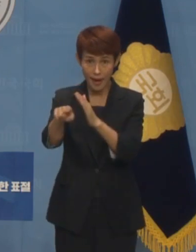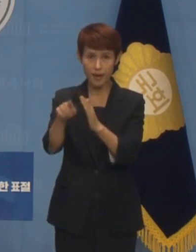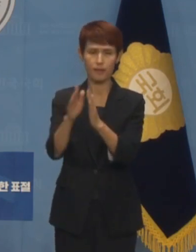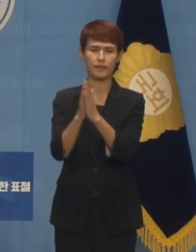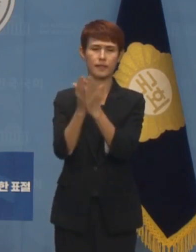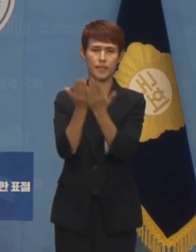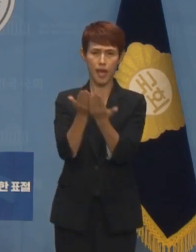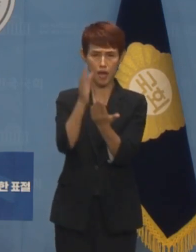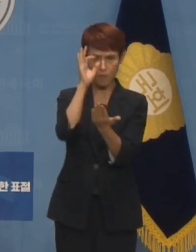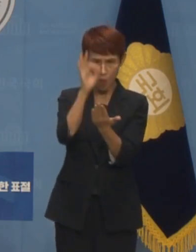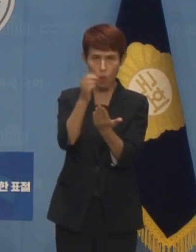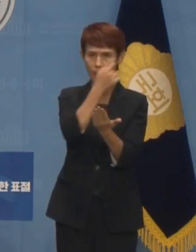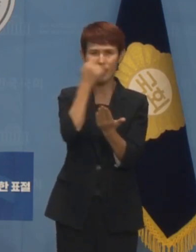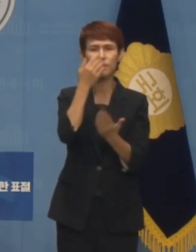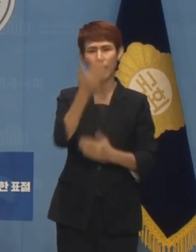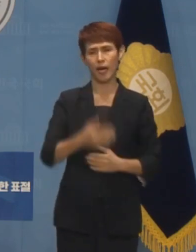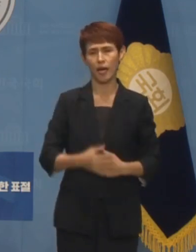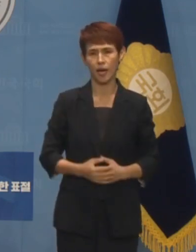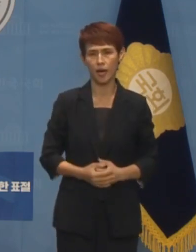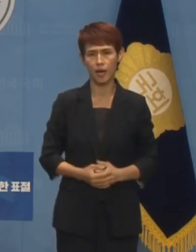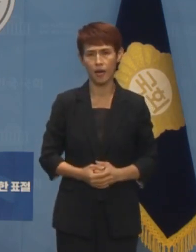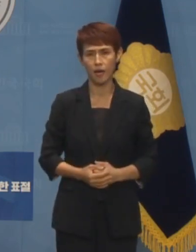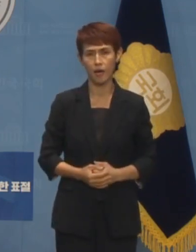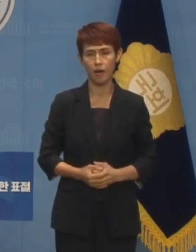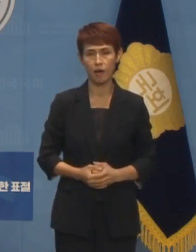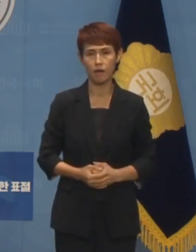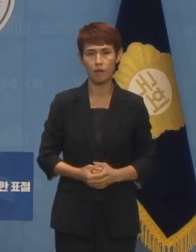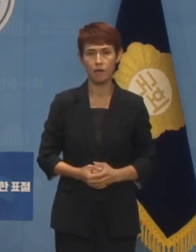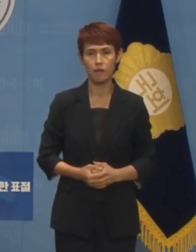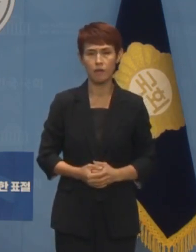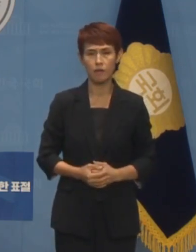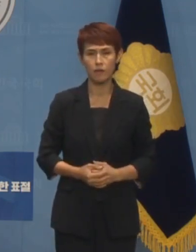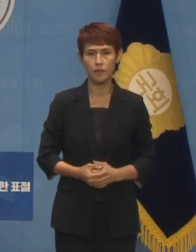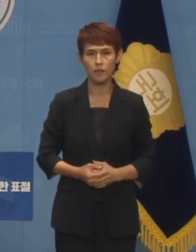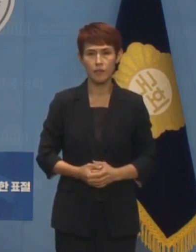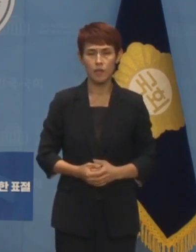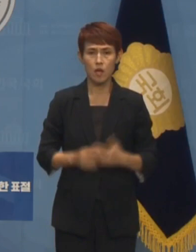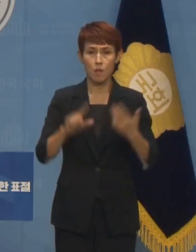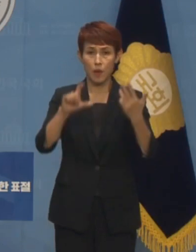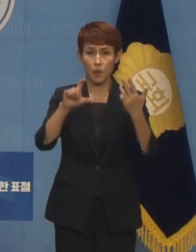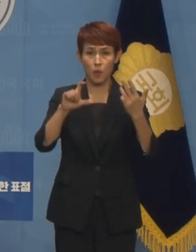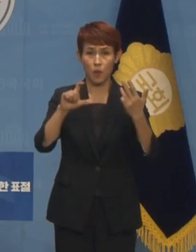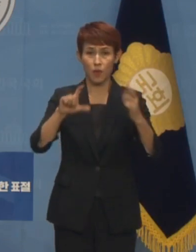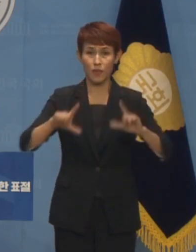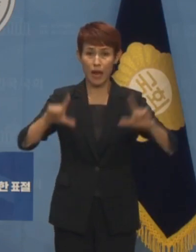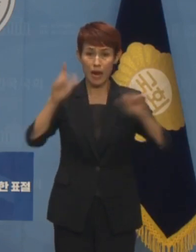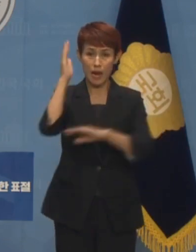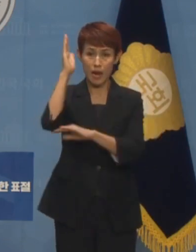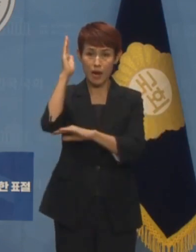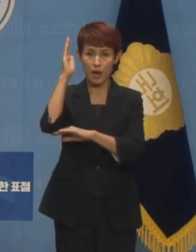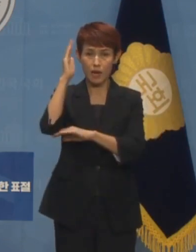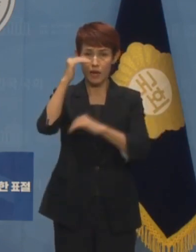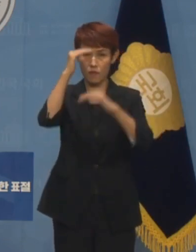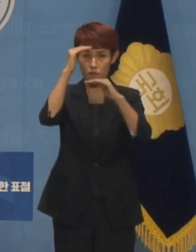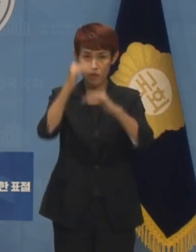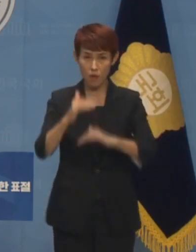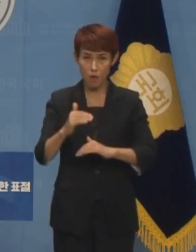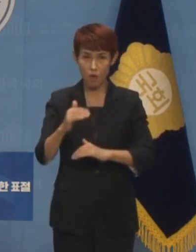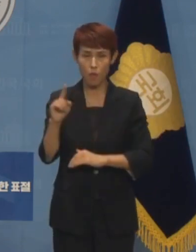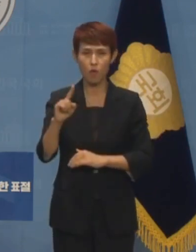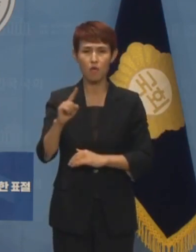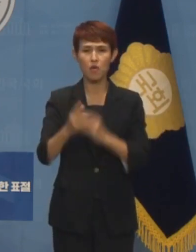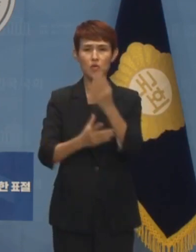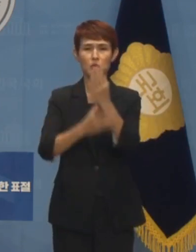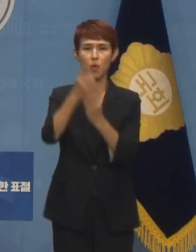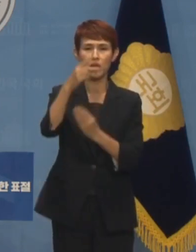보고 확인하실 수 있습니다. 즉 8.15에 발표된 윤석열 대통령의 소위